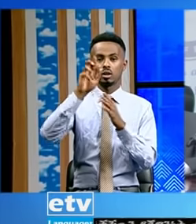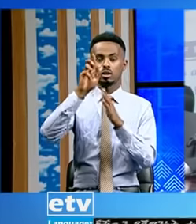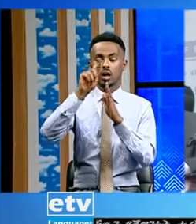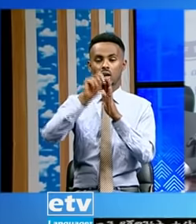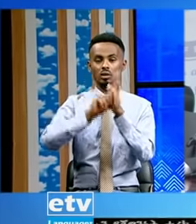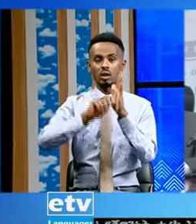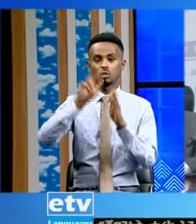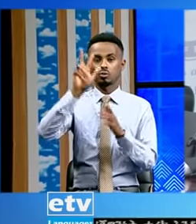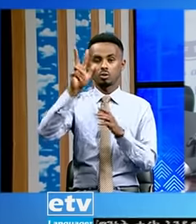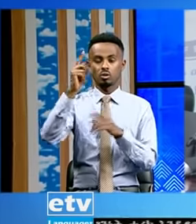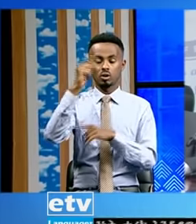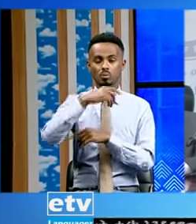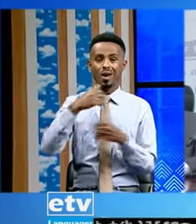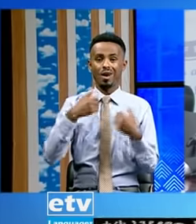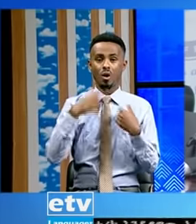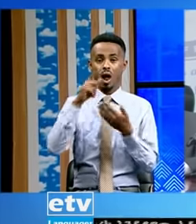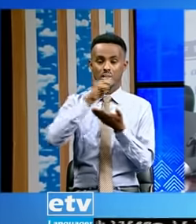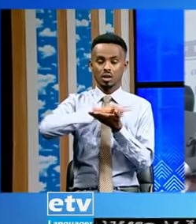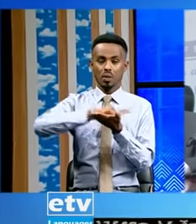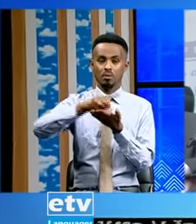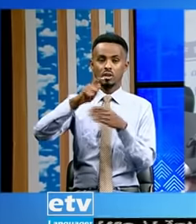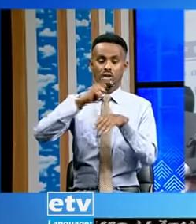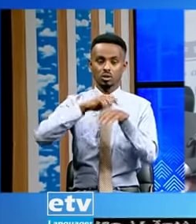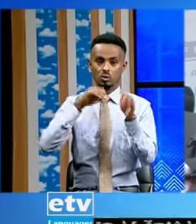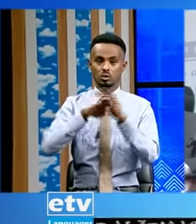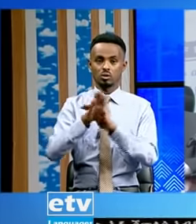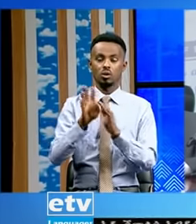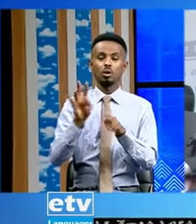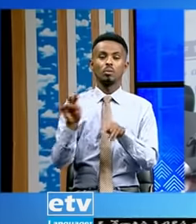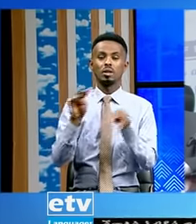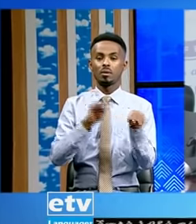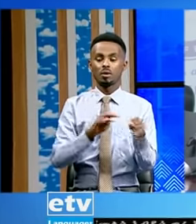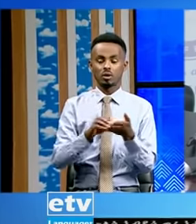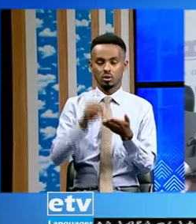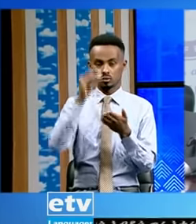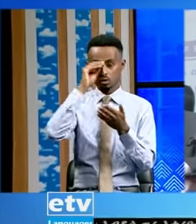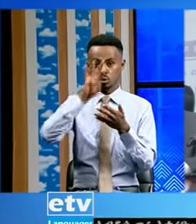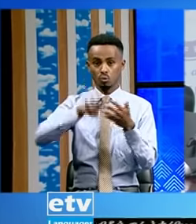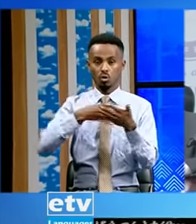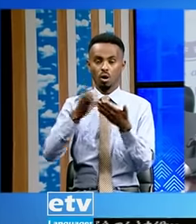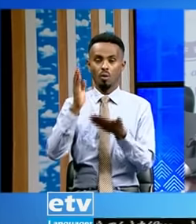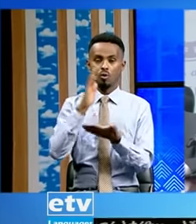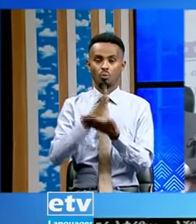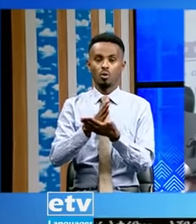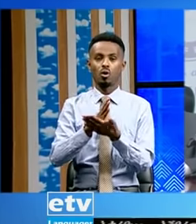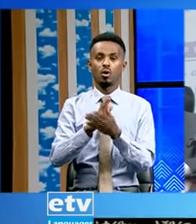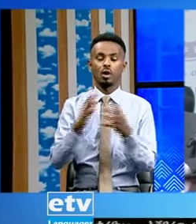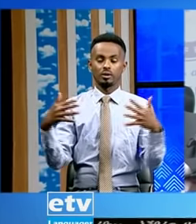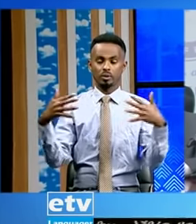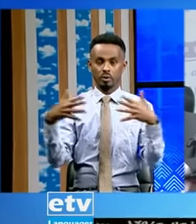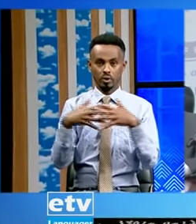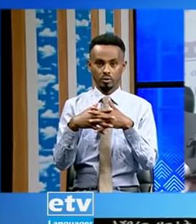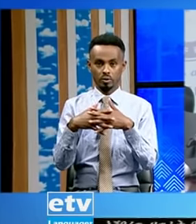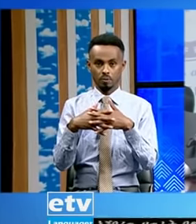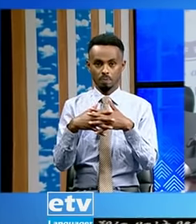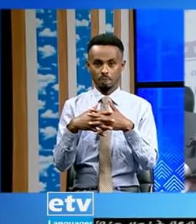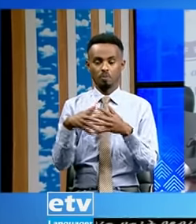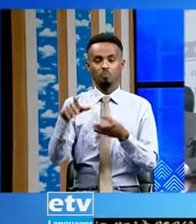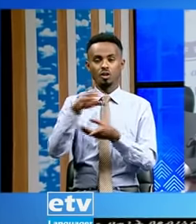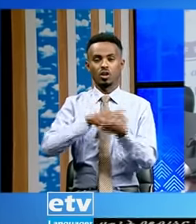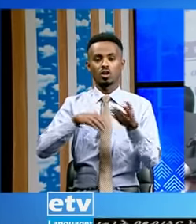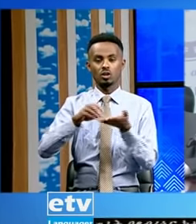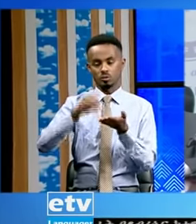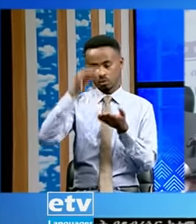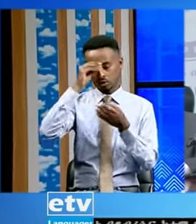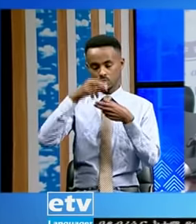3 ቀን ድረስ ባለው አንድ ሳምንት መደበኛውን የትምህርት ፕሮግራም አቁመው ካስተባባሪዎች የክልል